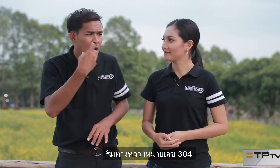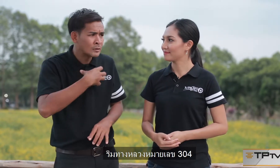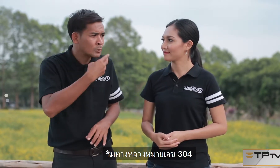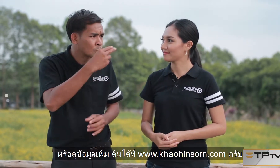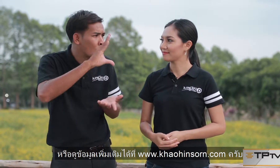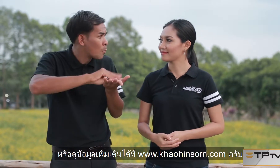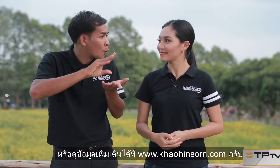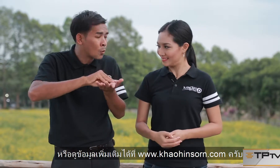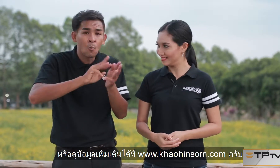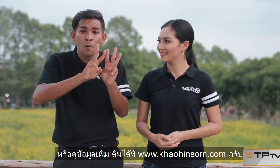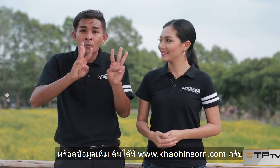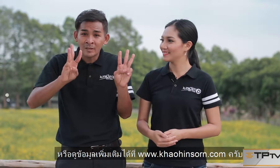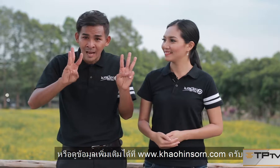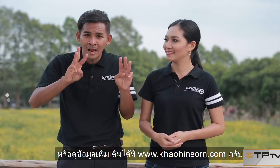304หรือดูข้อมูลเพิ่มเติมได้ที่